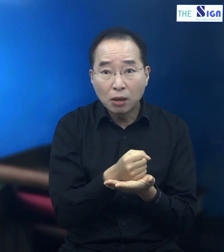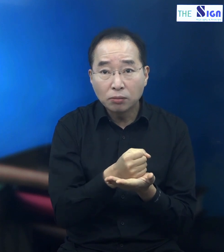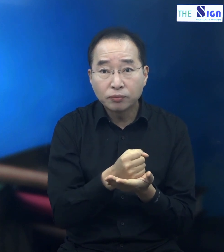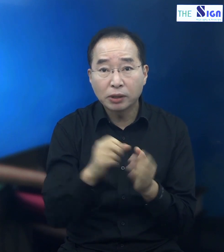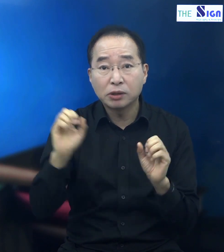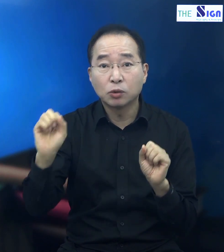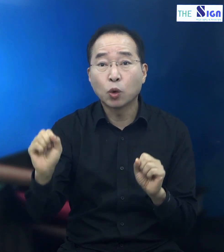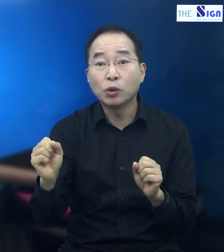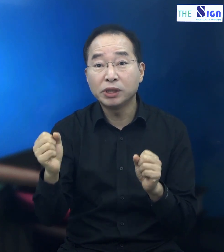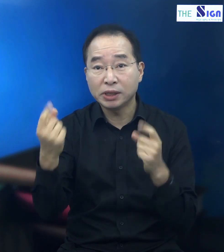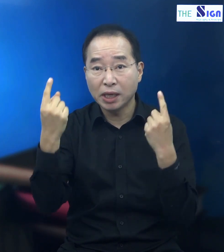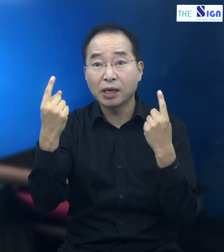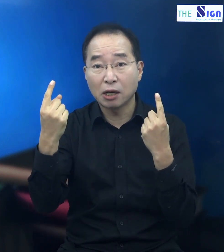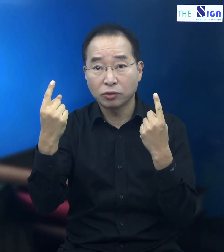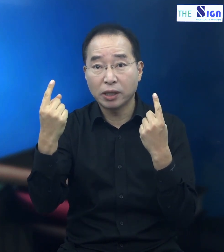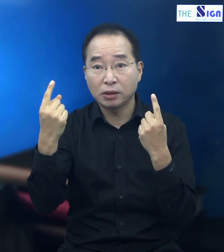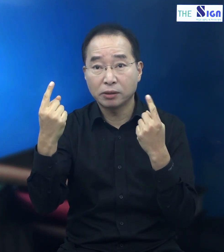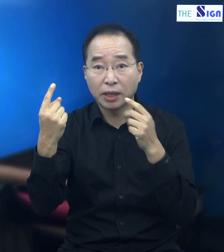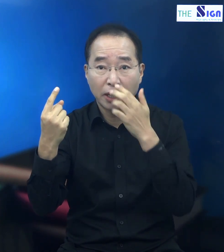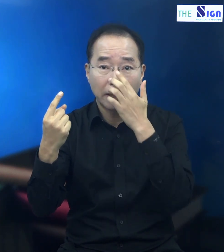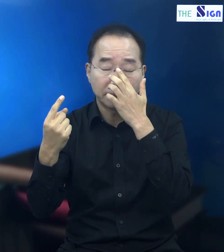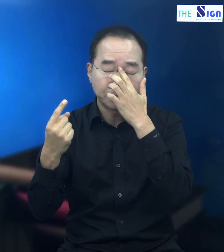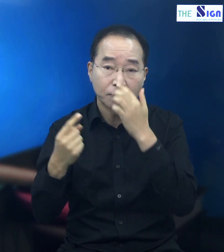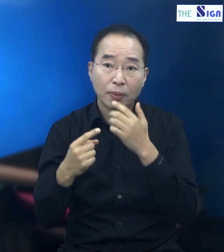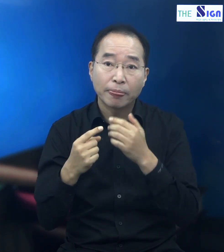운명 플러스 이건 동시에라고 되어 있는데,